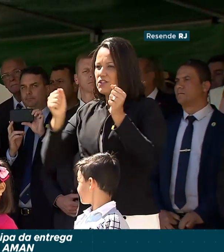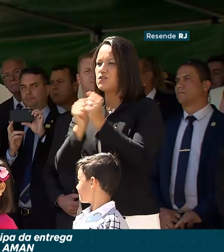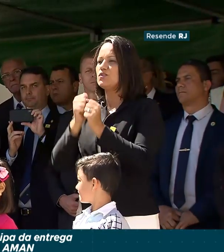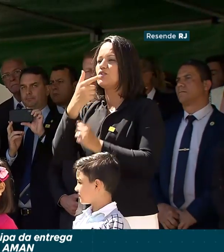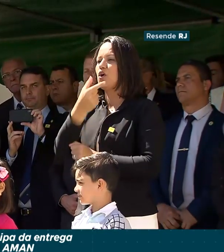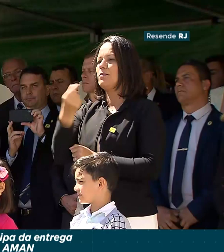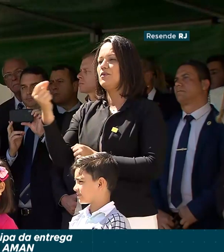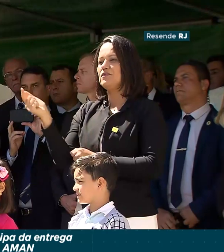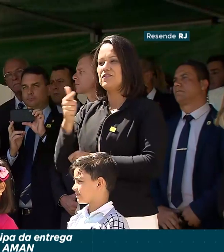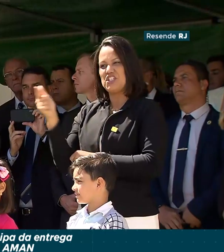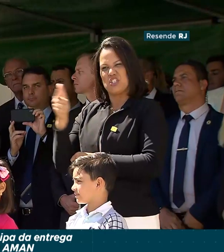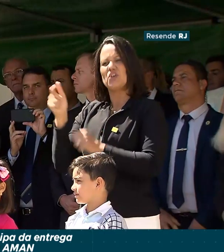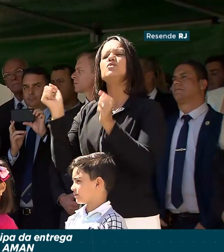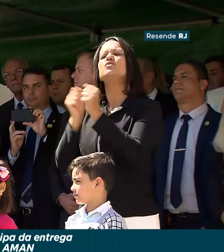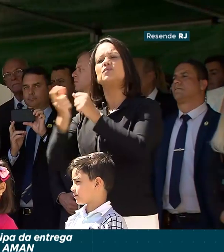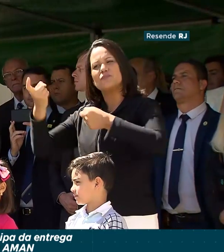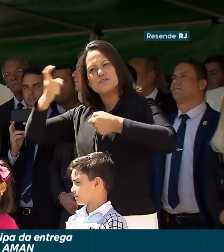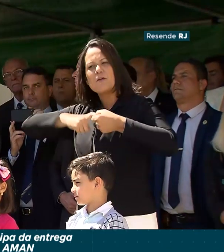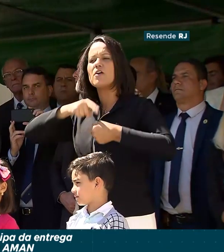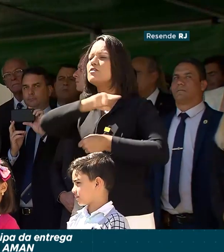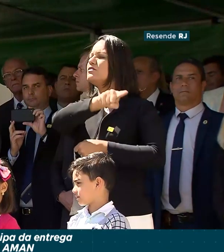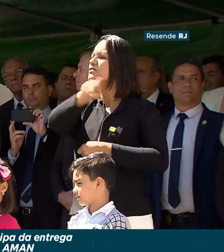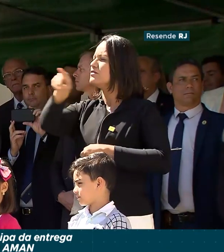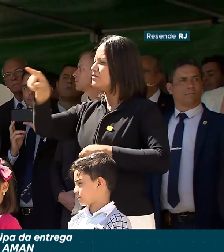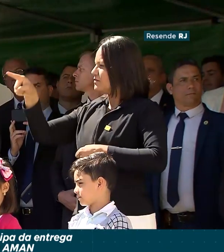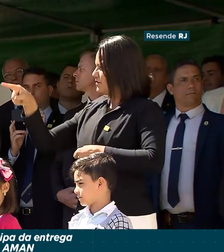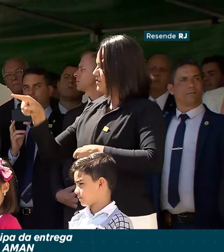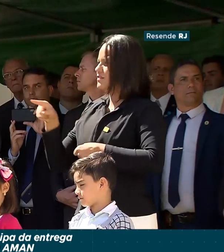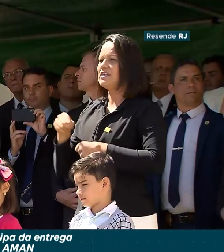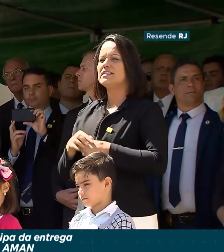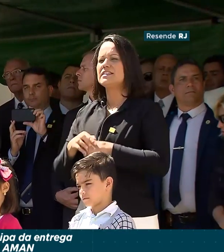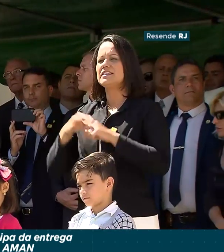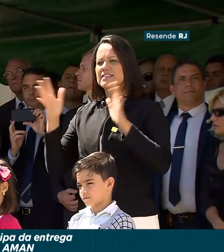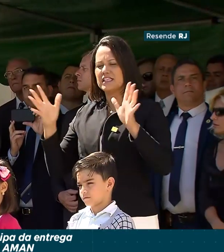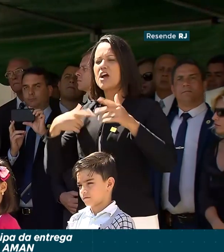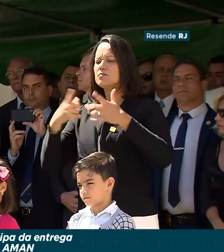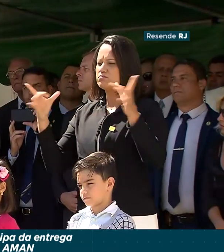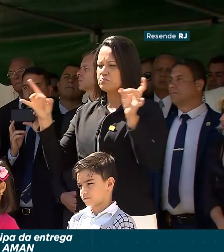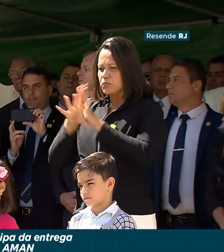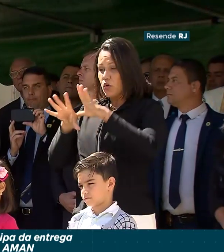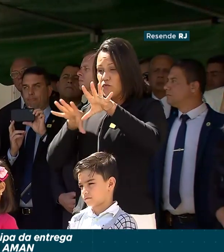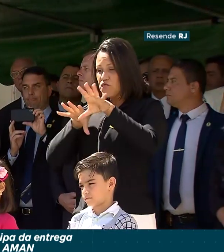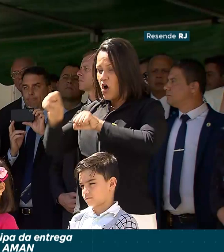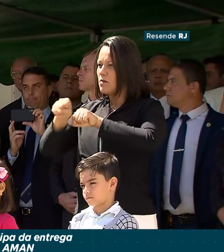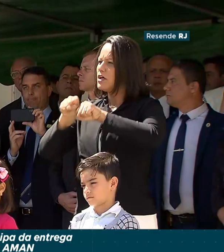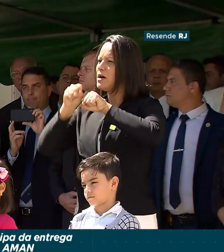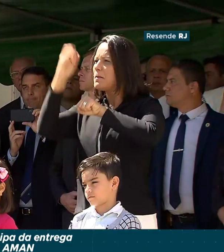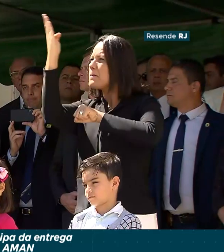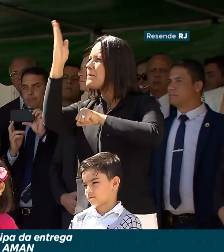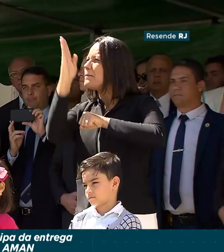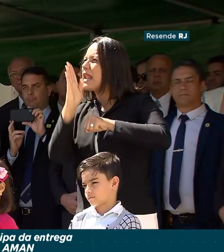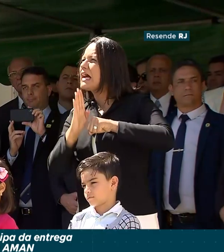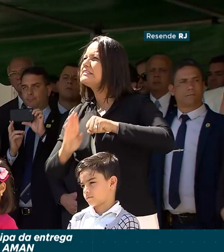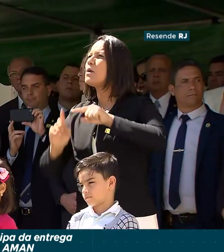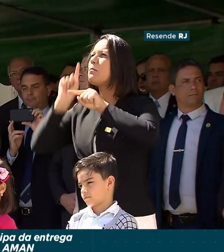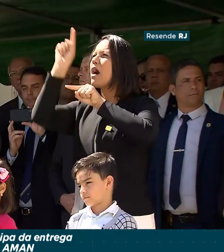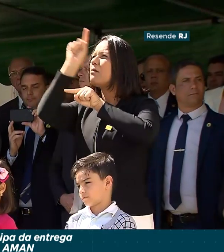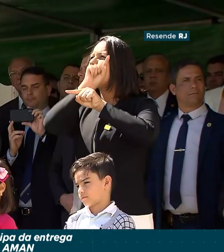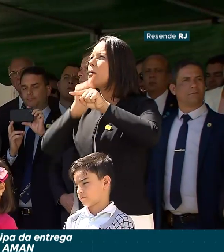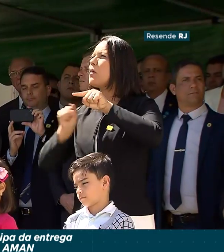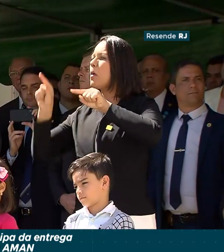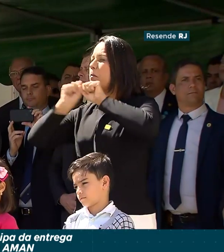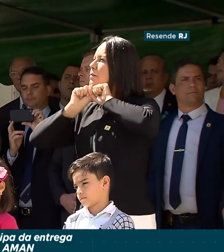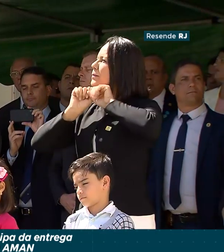em 2022, onde vocês daqui sairão para os quatro cantos desse